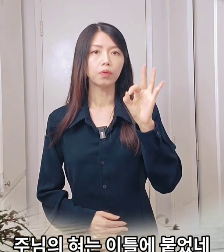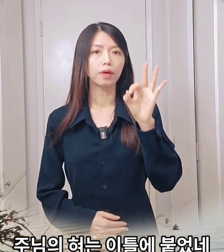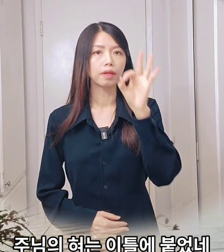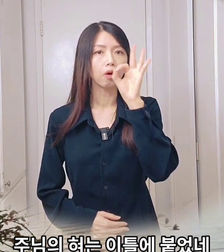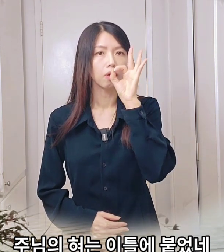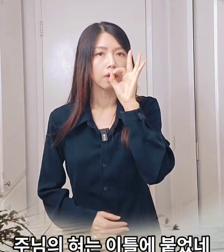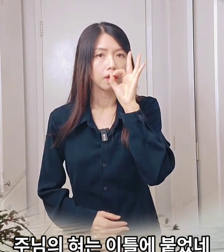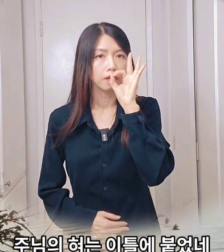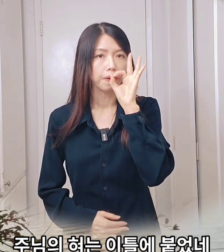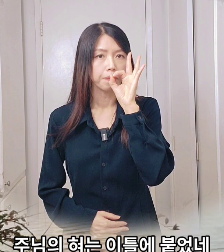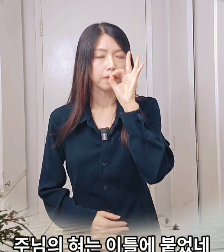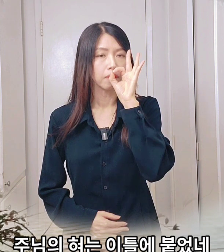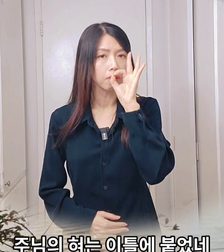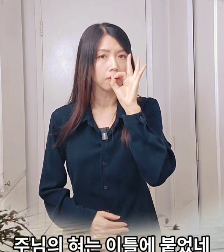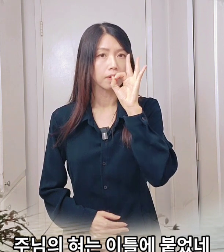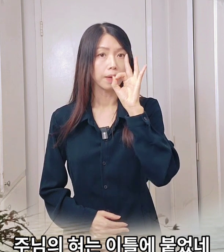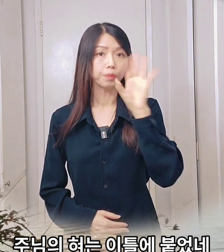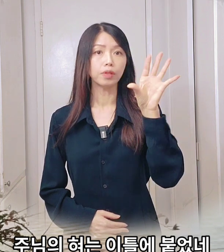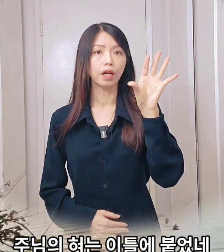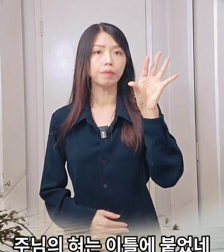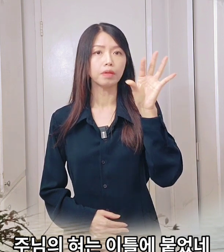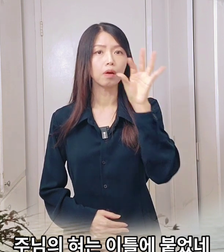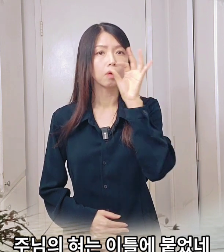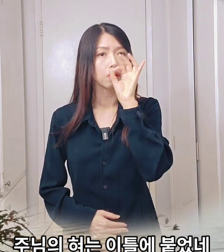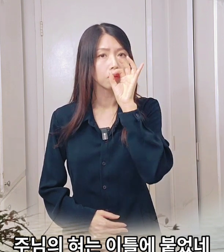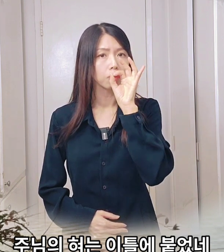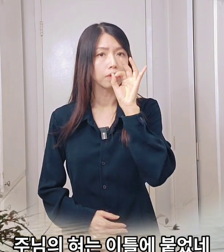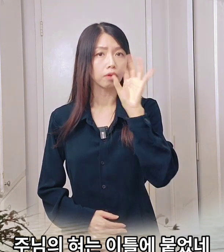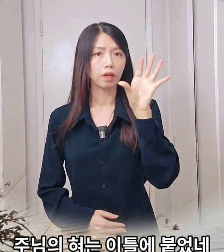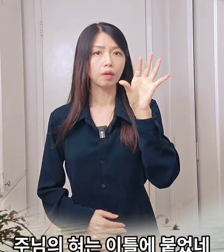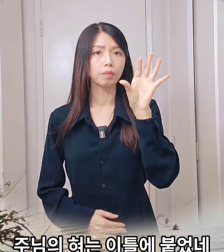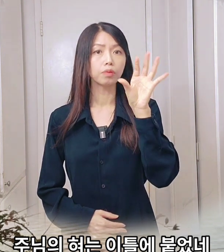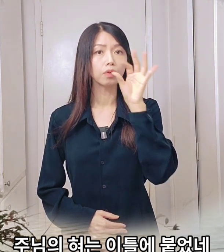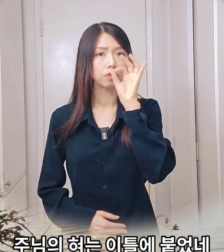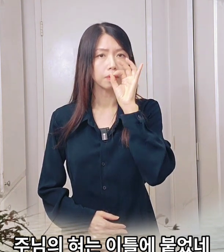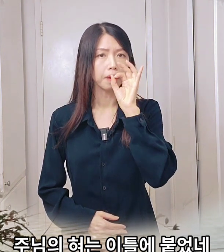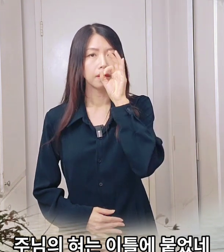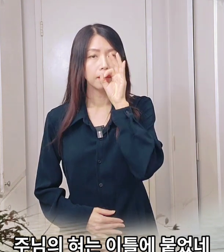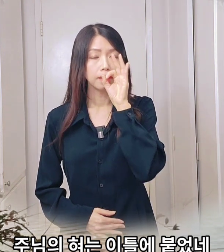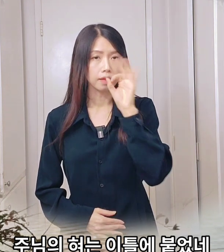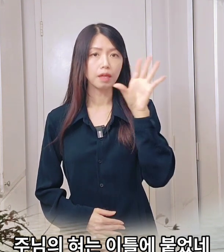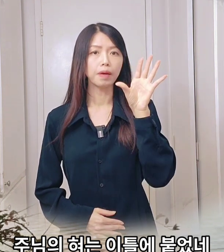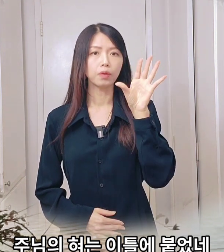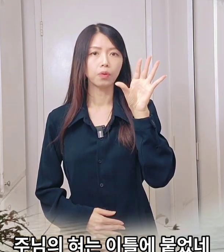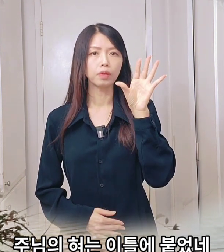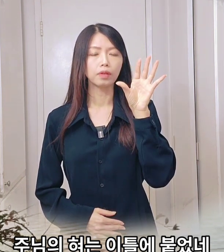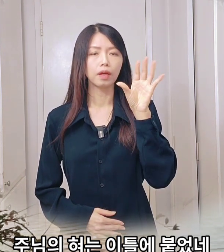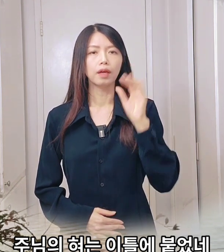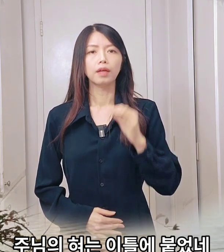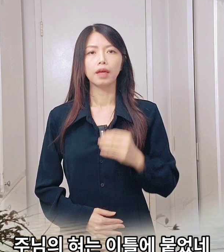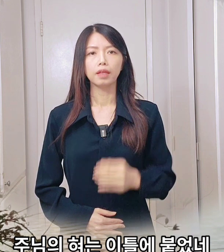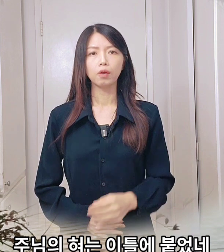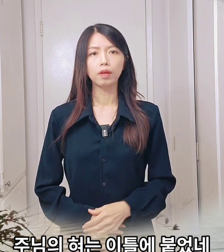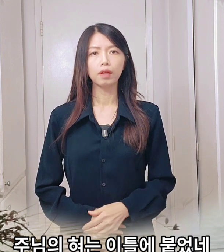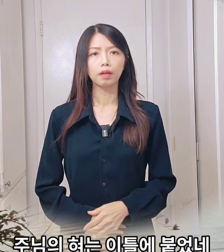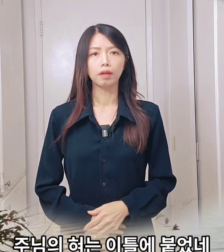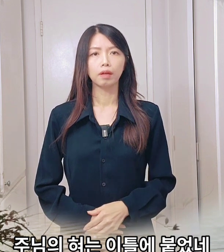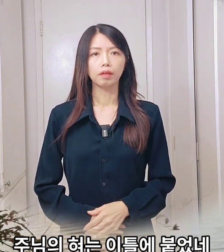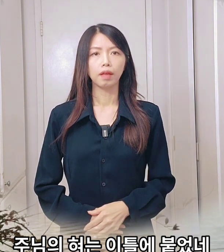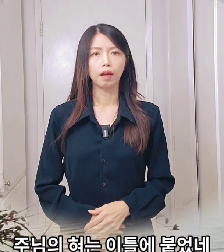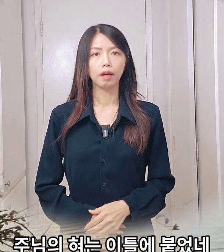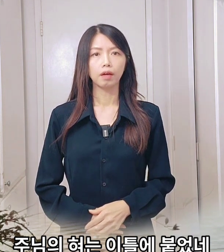엄지검지를 이용해서 입 앞에서 앞으로 나가면서 손을 이렇게 풀어주시면 이 자체만으로는